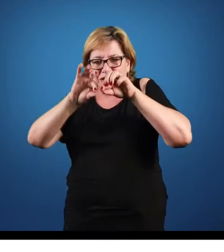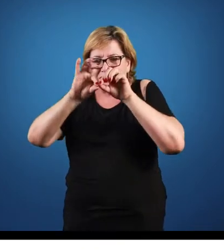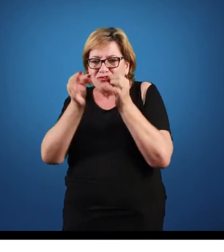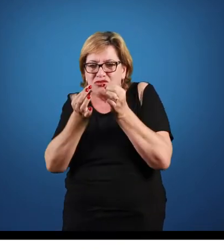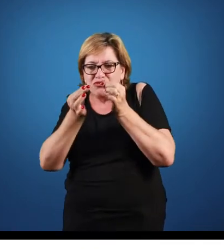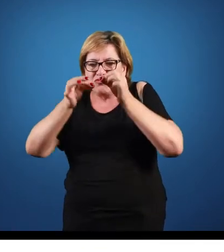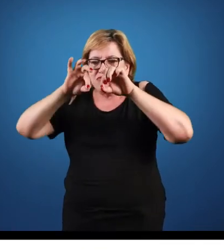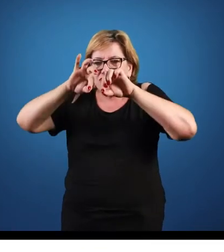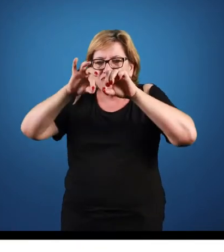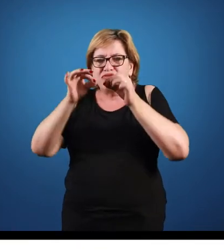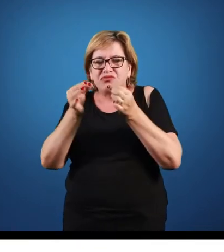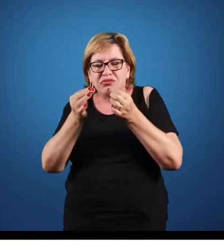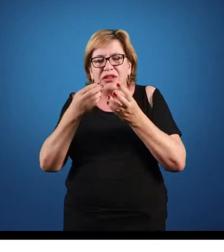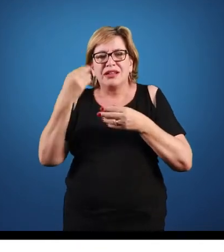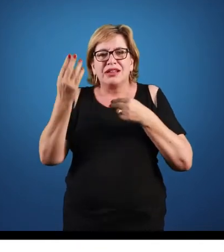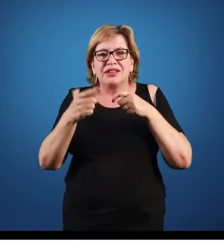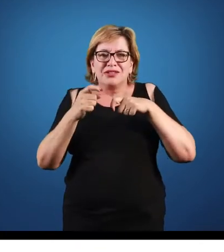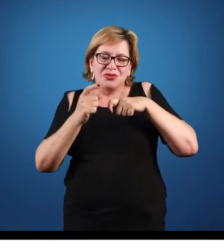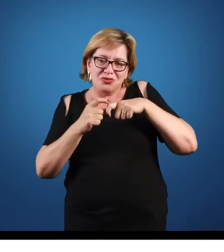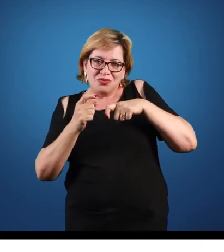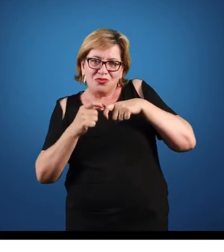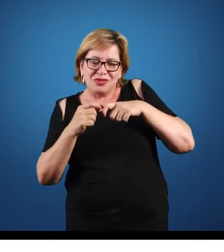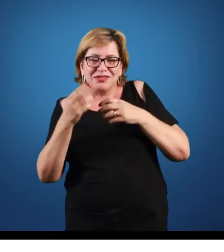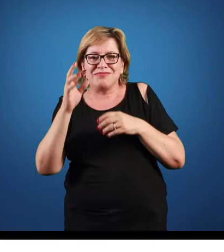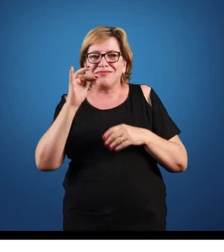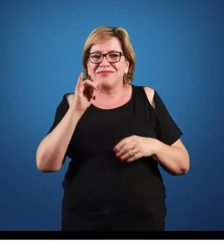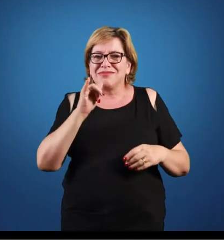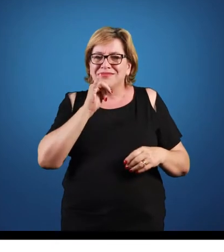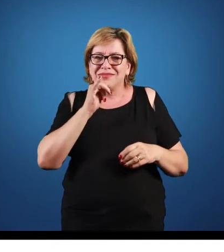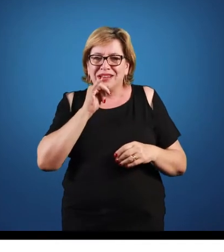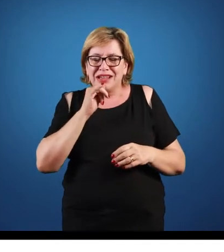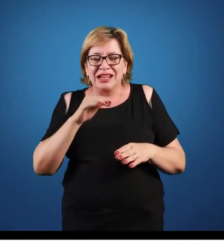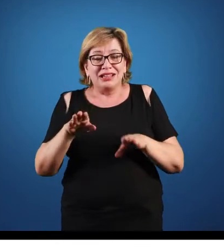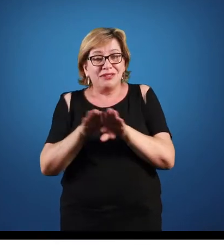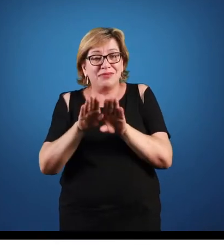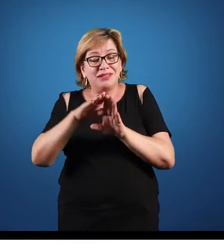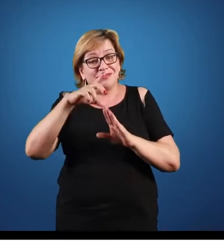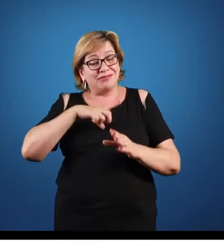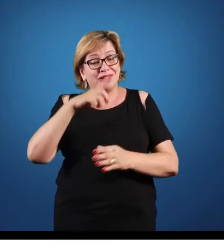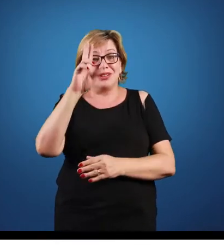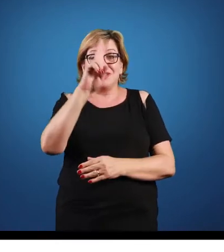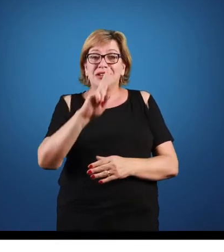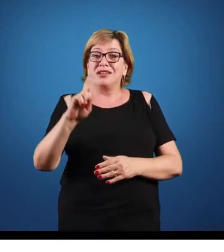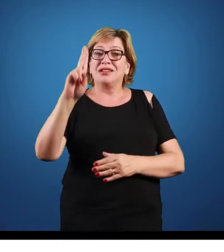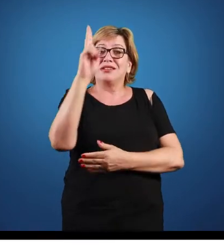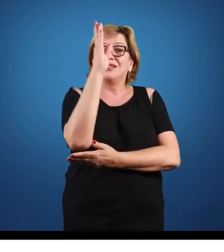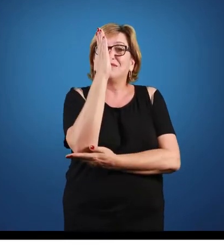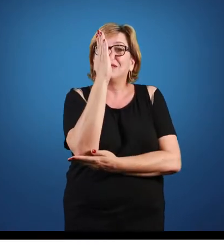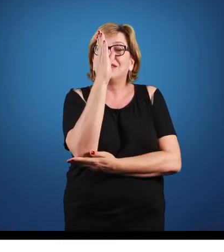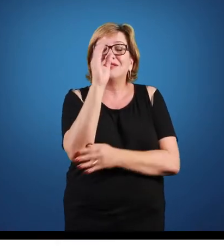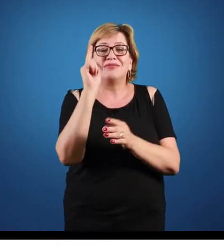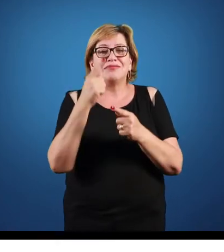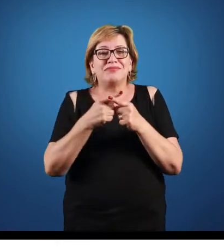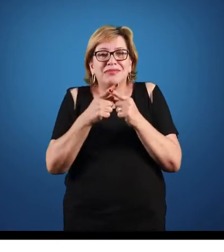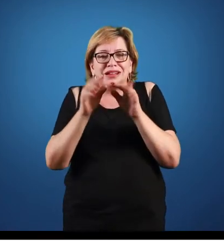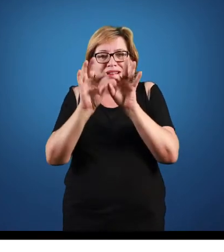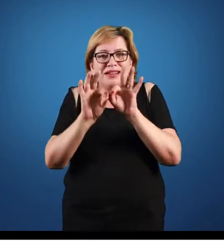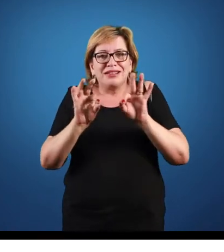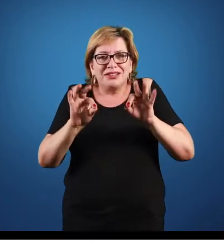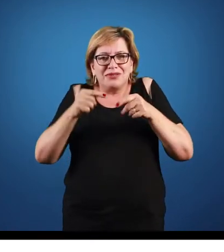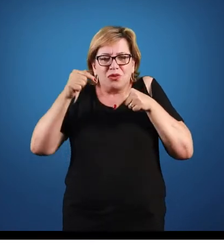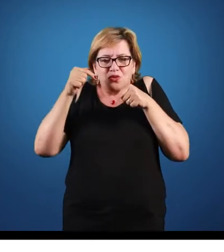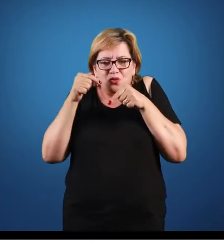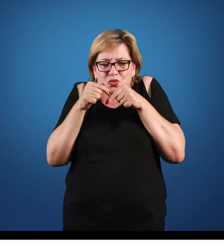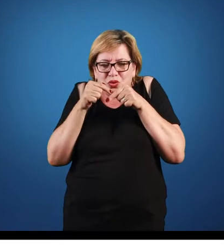linné aqui no caso do joelho não tem esse aqui que é feito com madeira que é até mais simples porque essa for a da madeira irá e